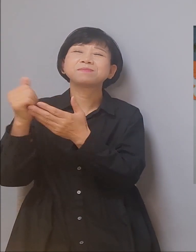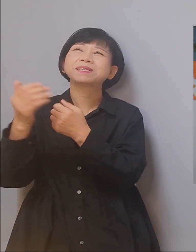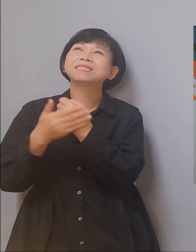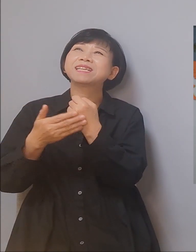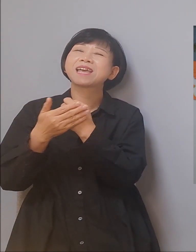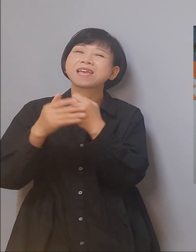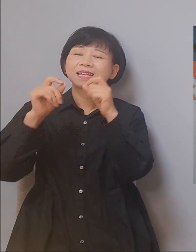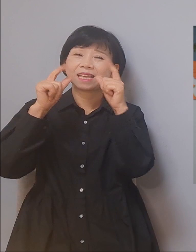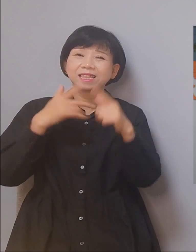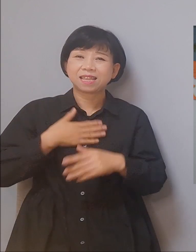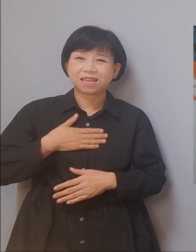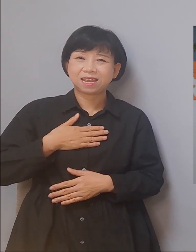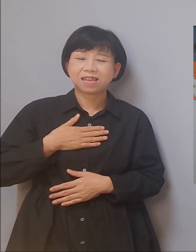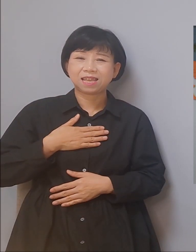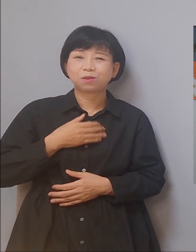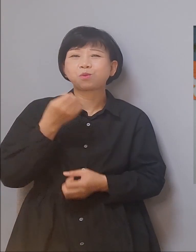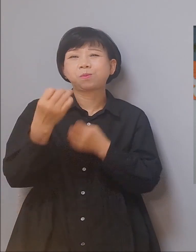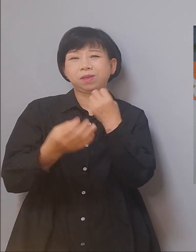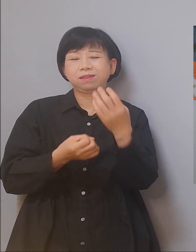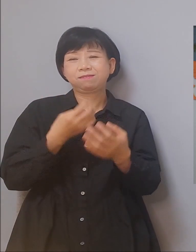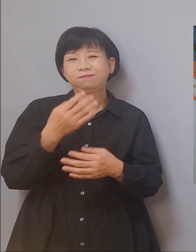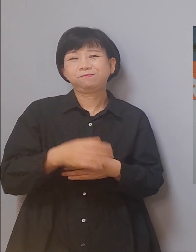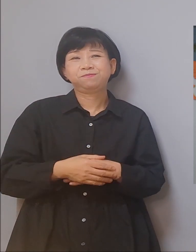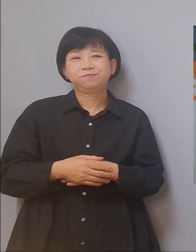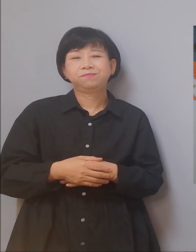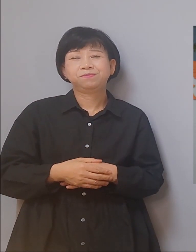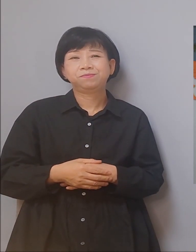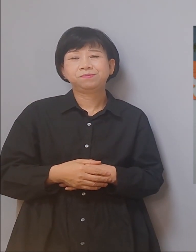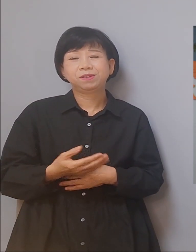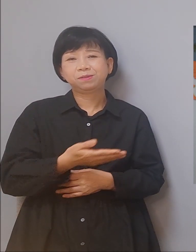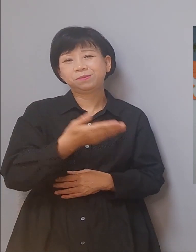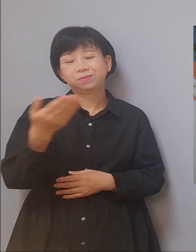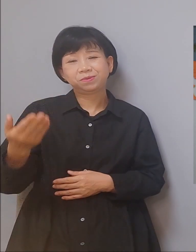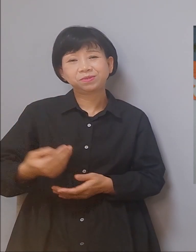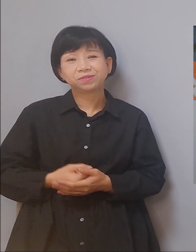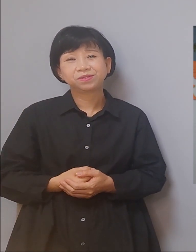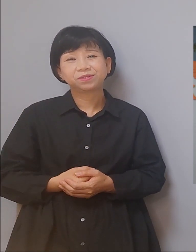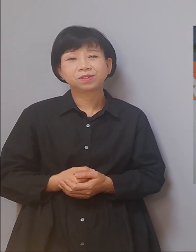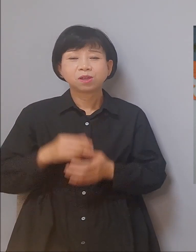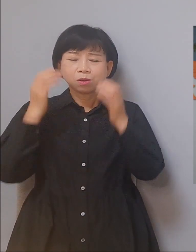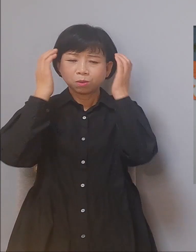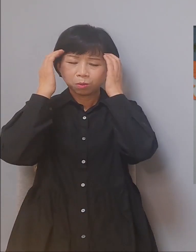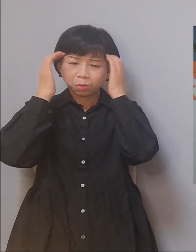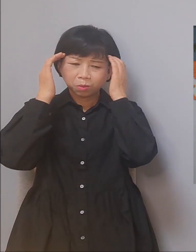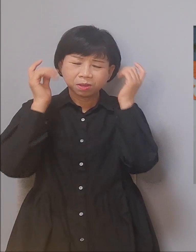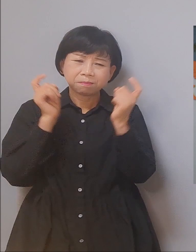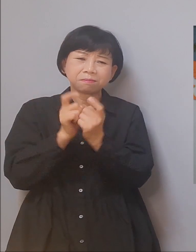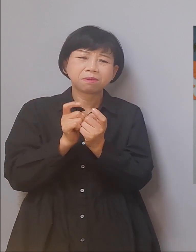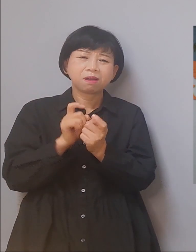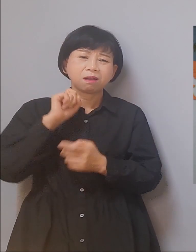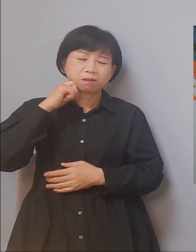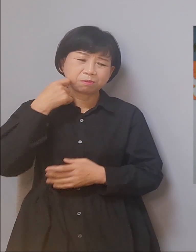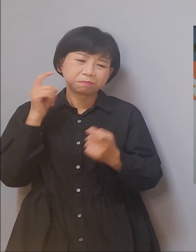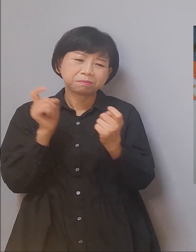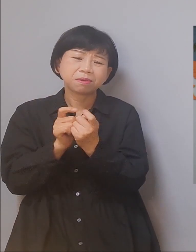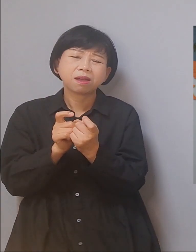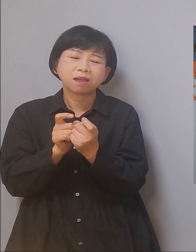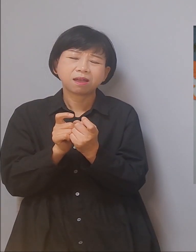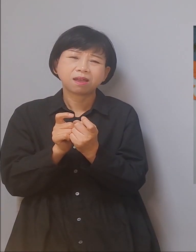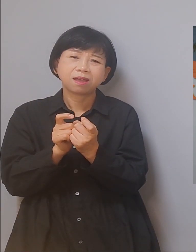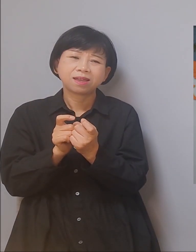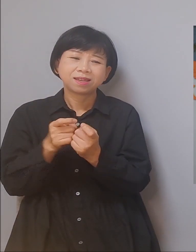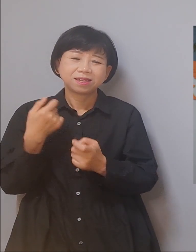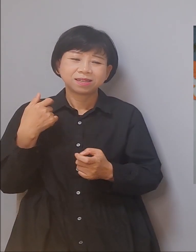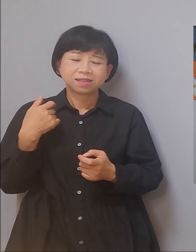깨달은 사도 바울의 고백입니다. 사랑하는 여러분, 우리 삶 가운데 어떤 어려움이 있더라도 기쁠 때만 하나님의 은혜요라고 고백하는 자가